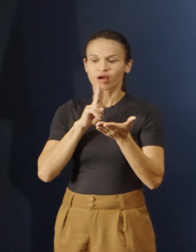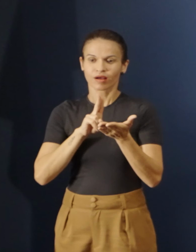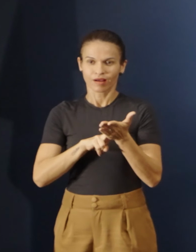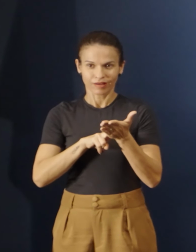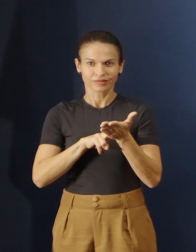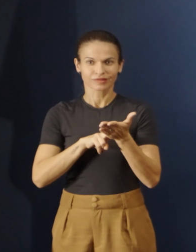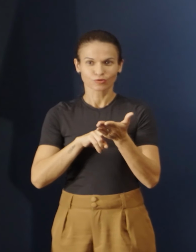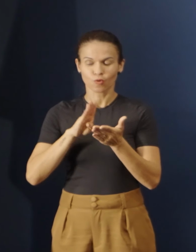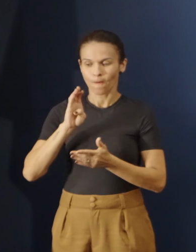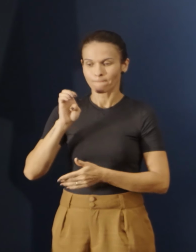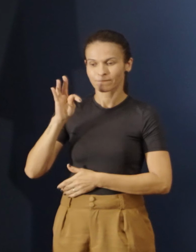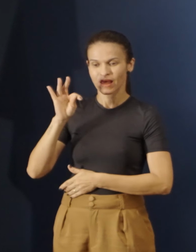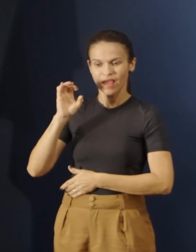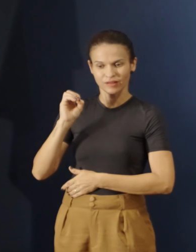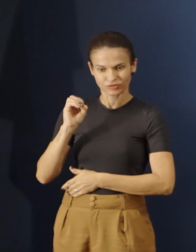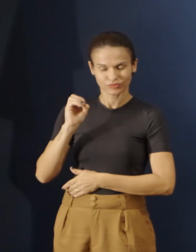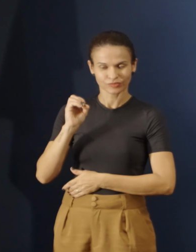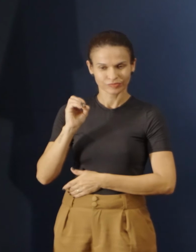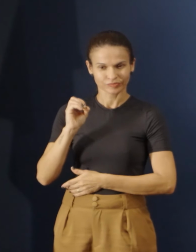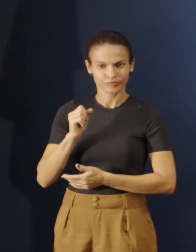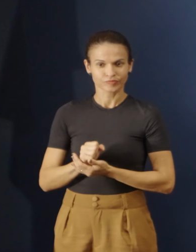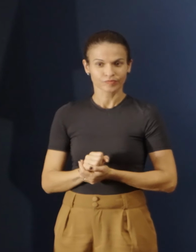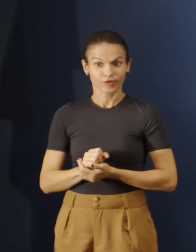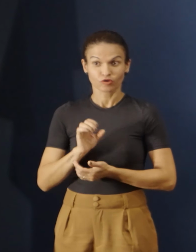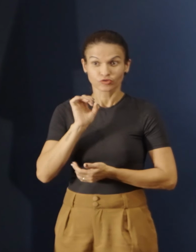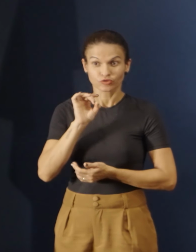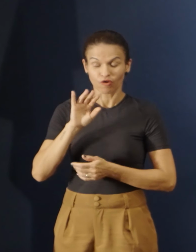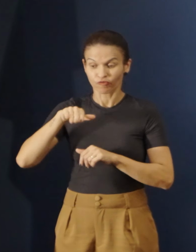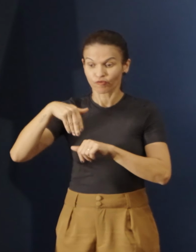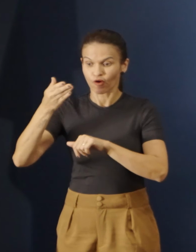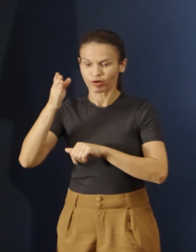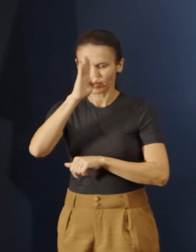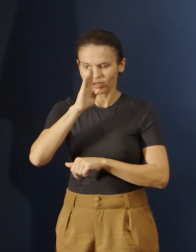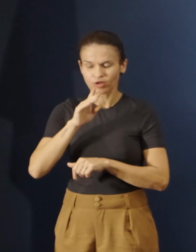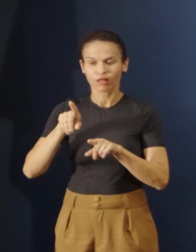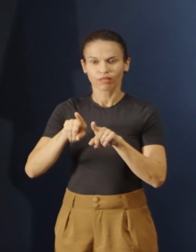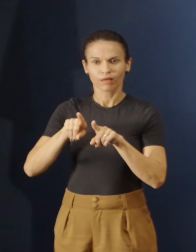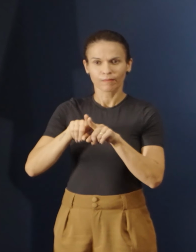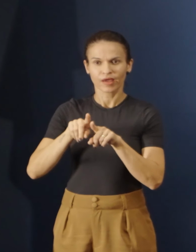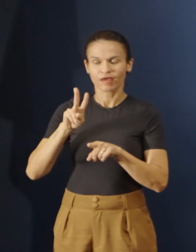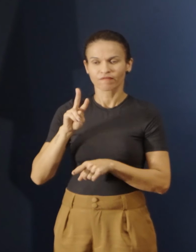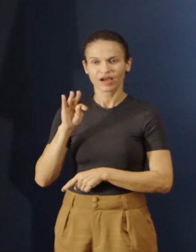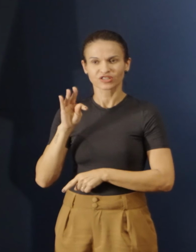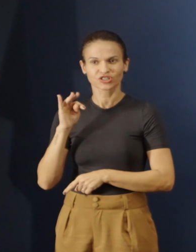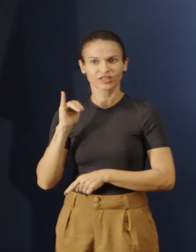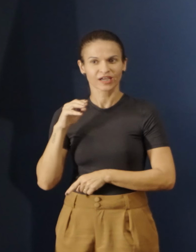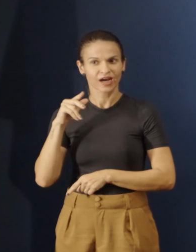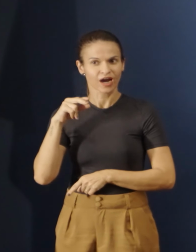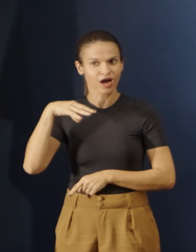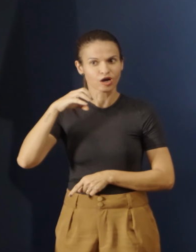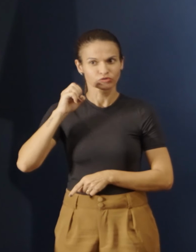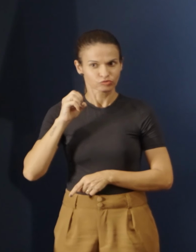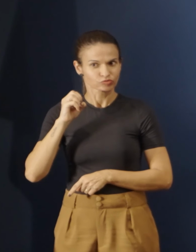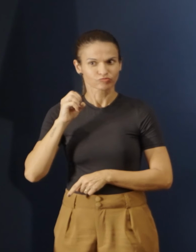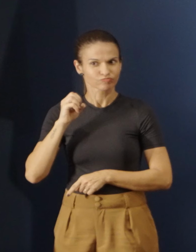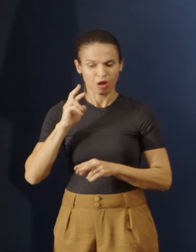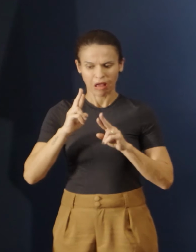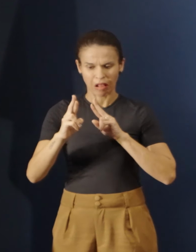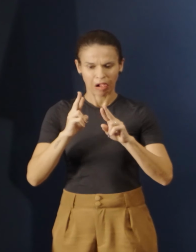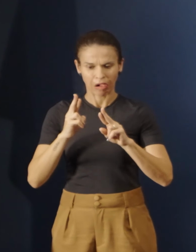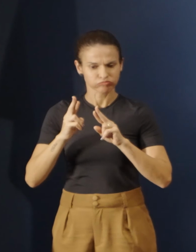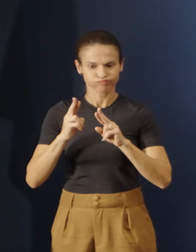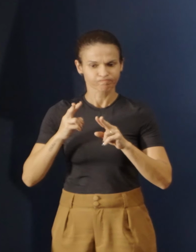JB, que aciona não só a Anistia Internacional, como aciona o Vaticano, o Papa Paulo VI ameaça cortar relações diplomáticas com o